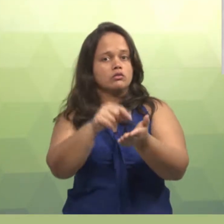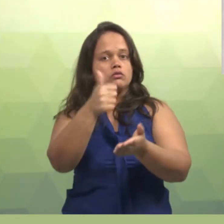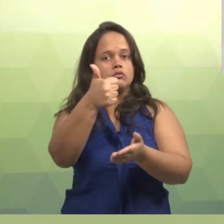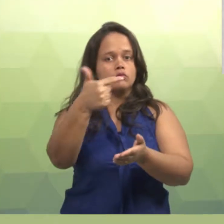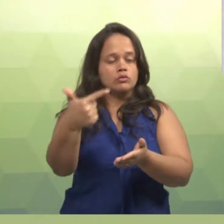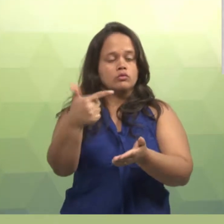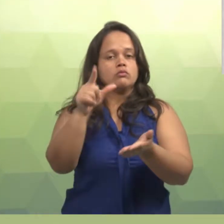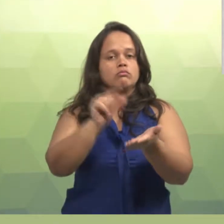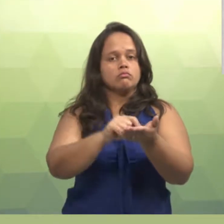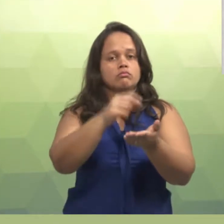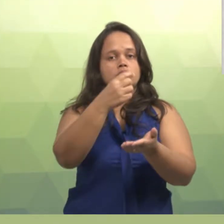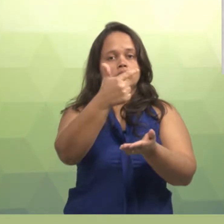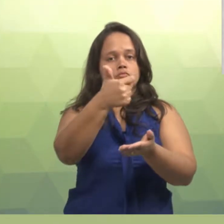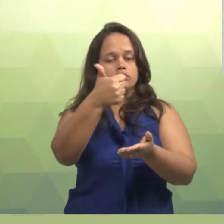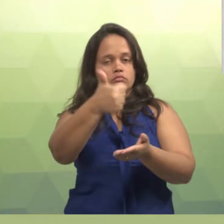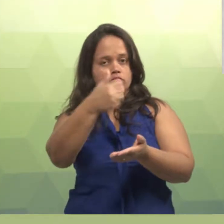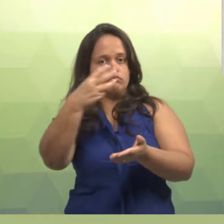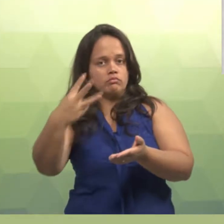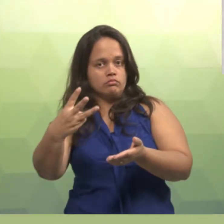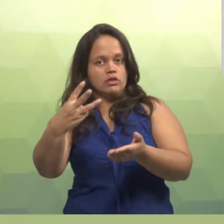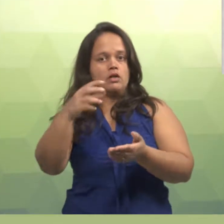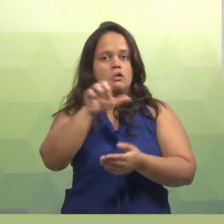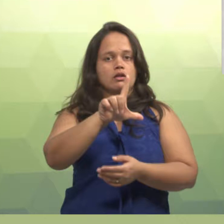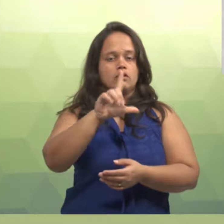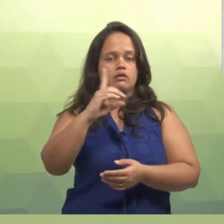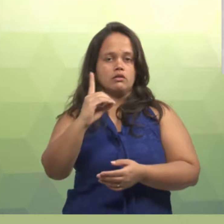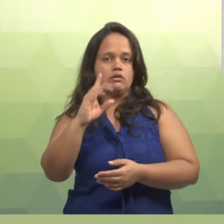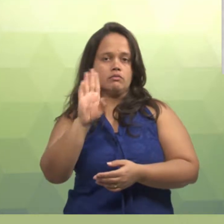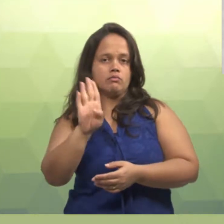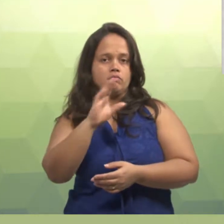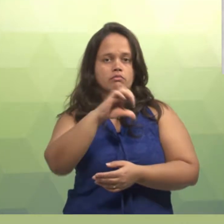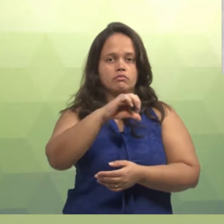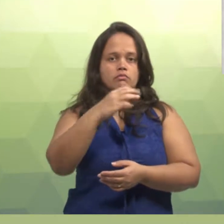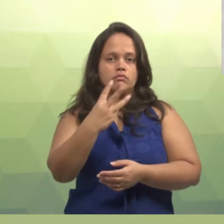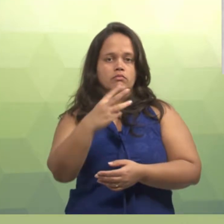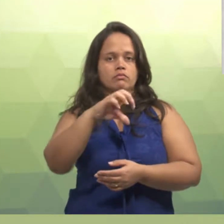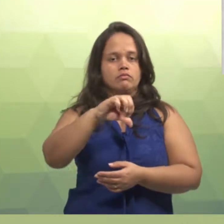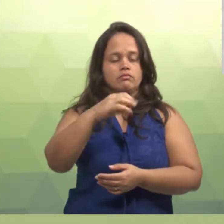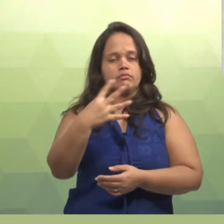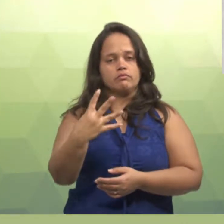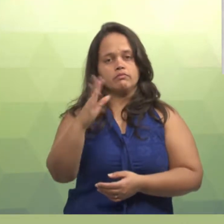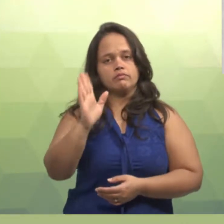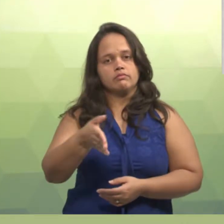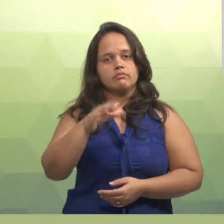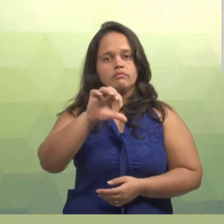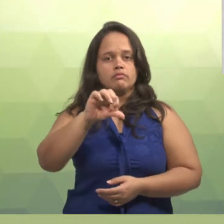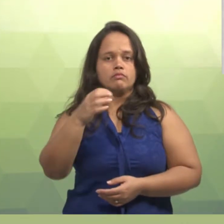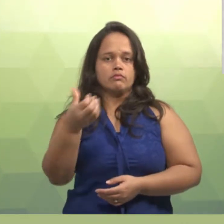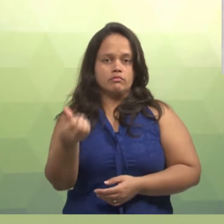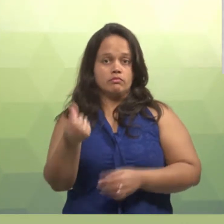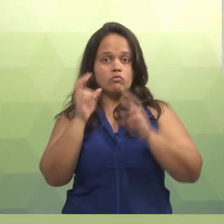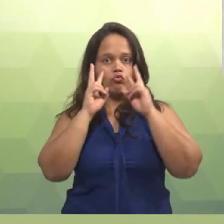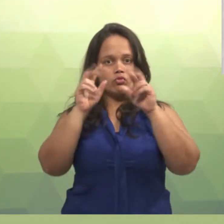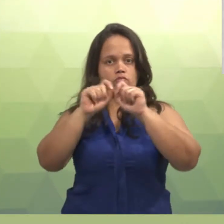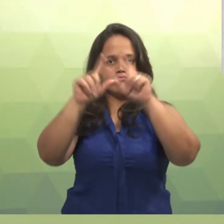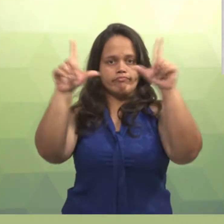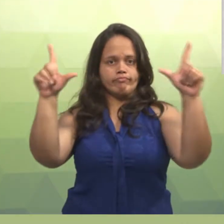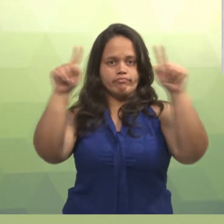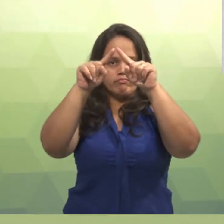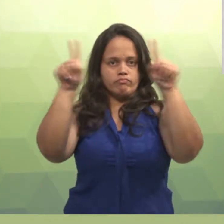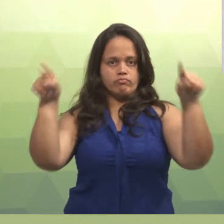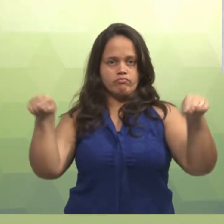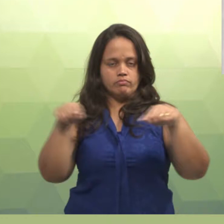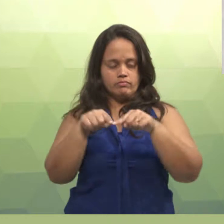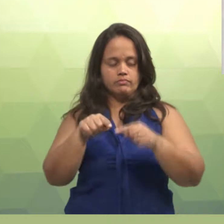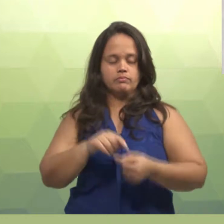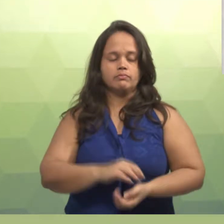conforme estabelece os artigos 12 e 13 da LDB 9.394 de 96, conforme vemos